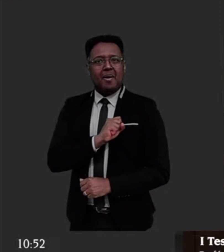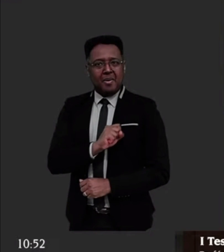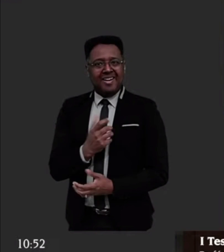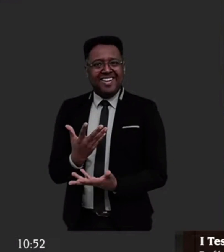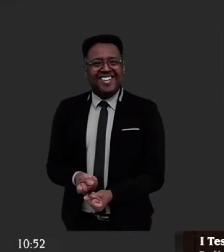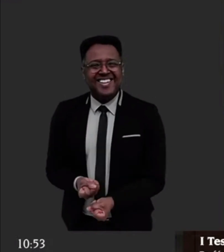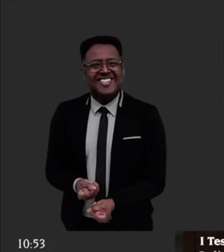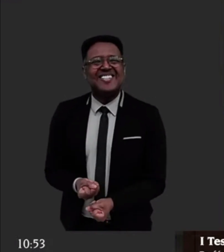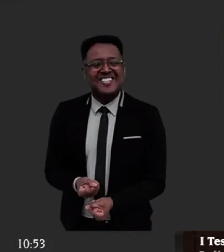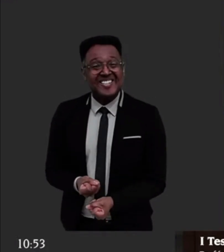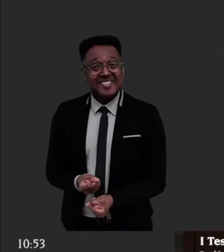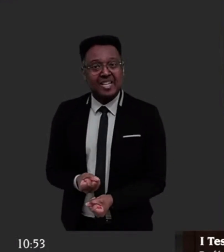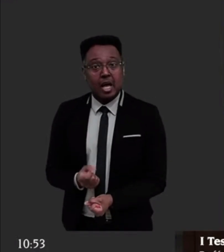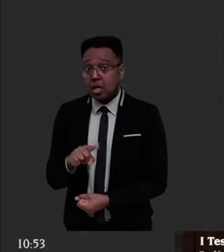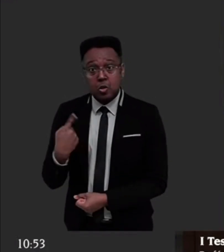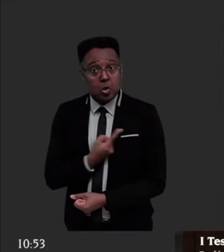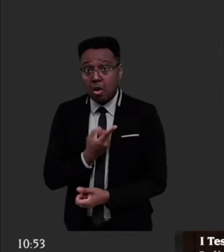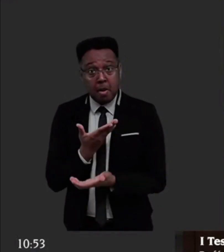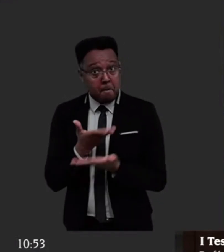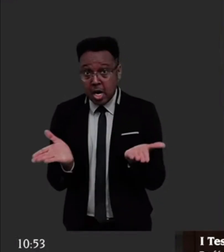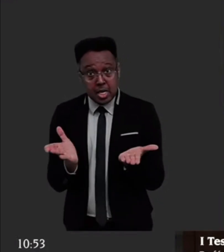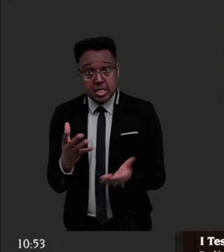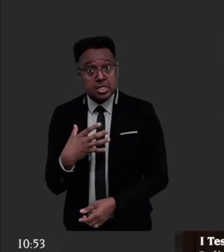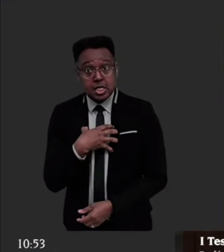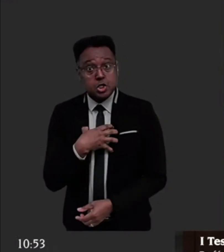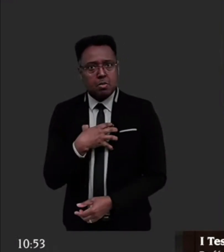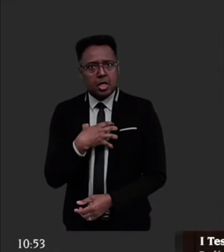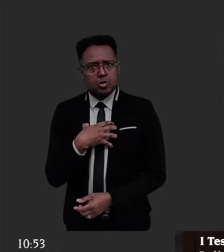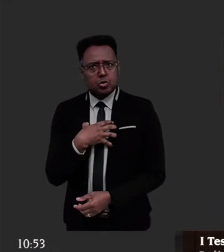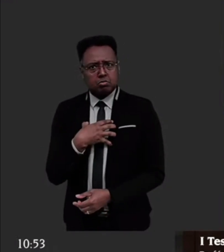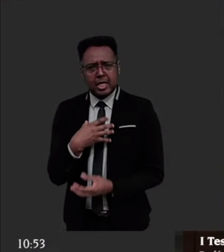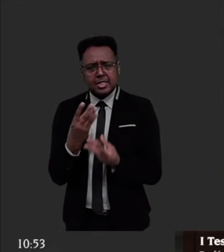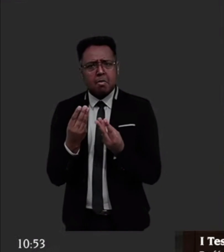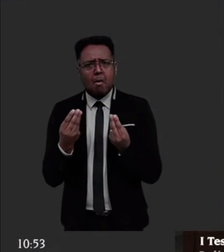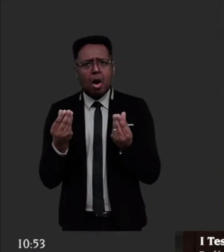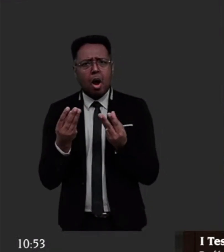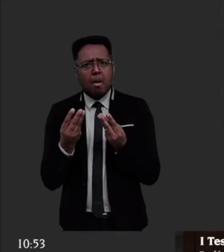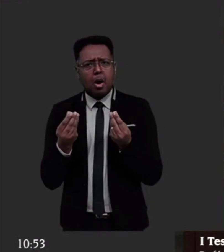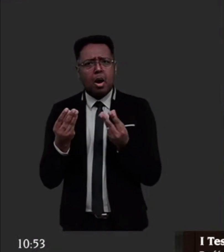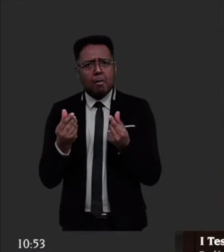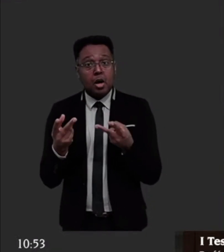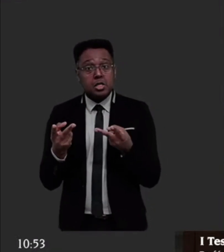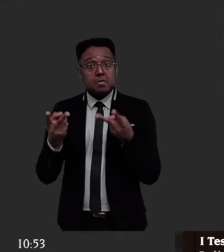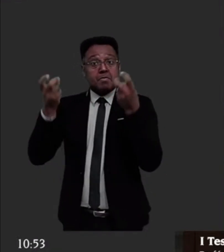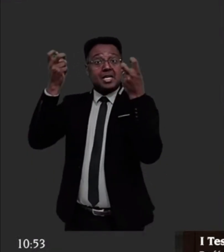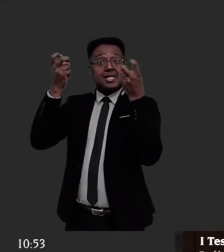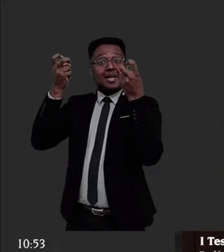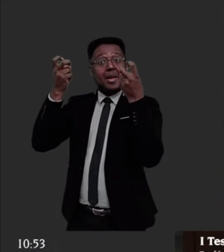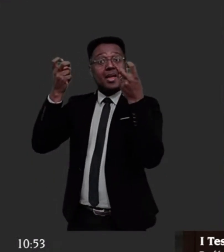podemos perder. Porque quem perder a sensibilidade com Deus, recebe de